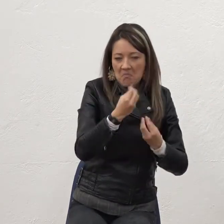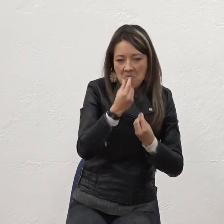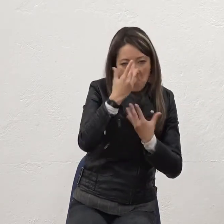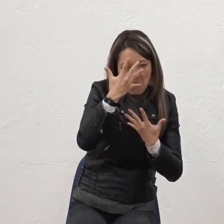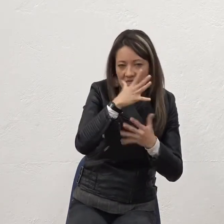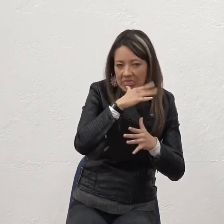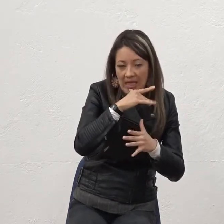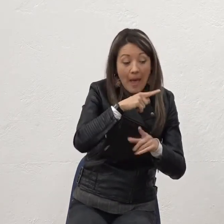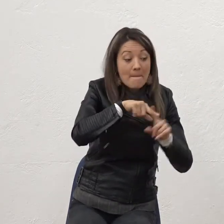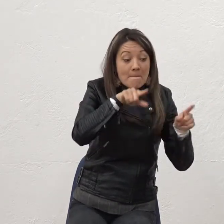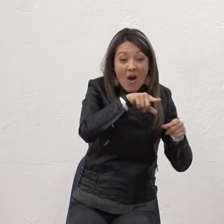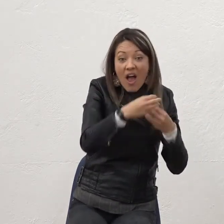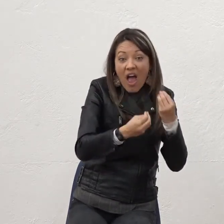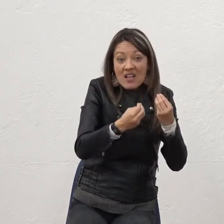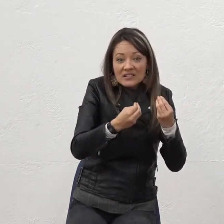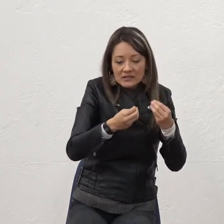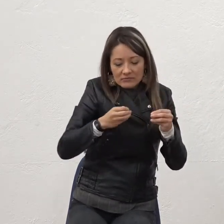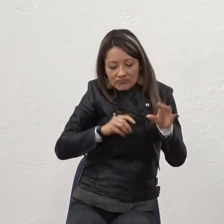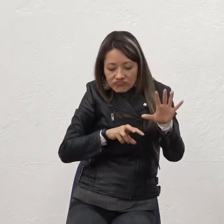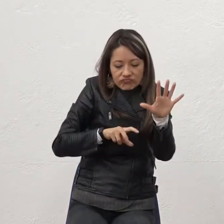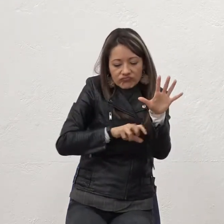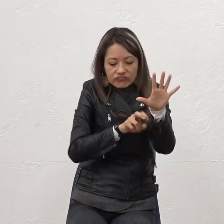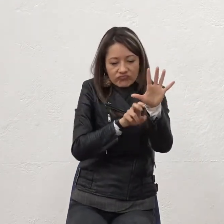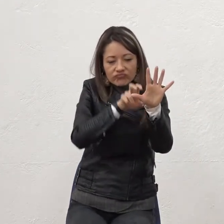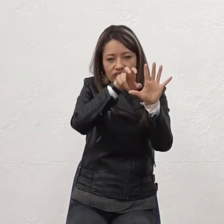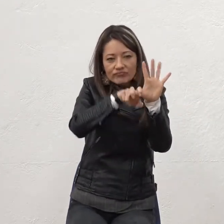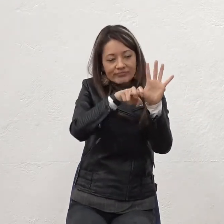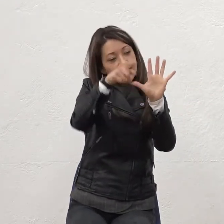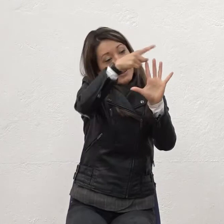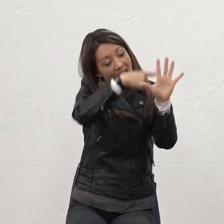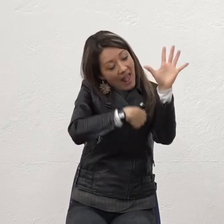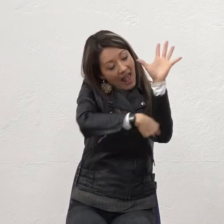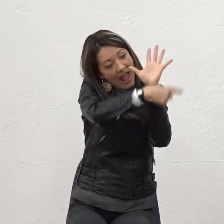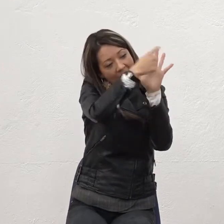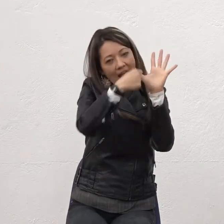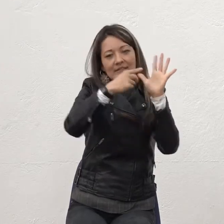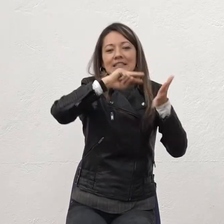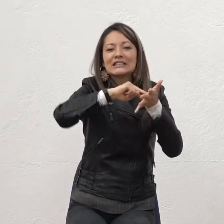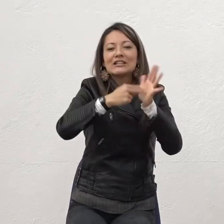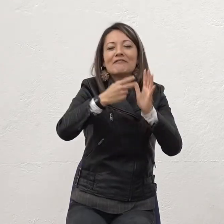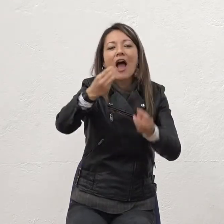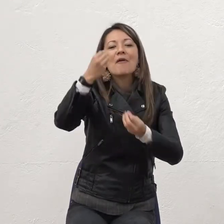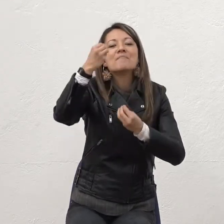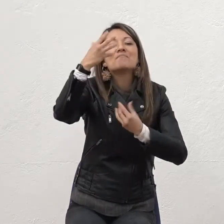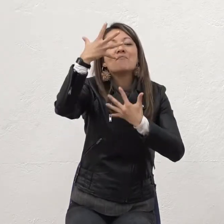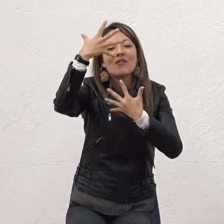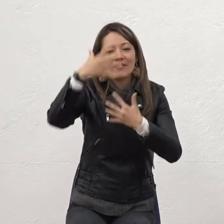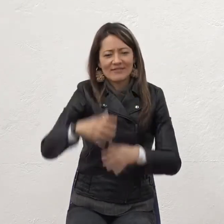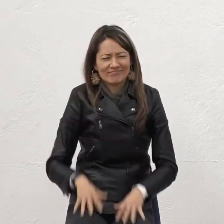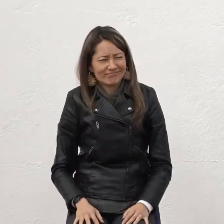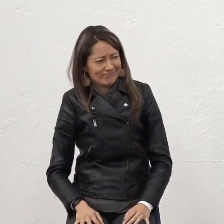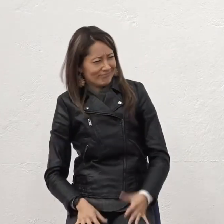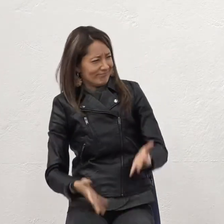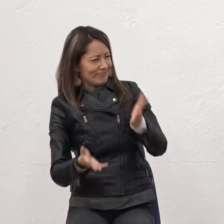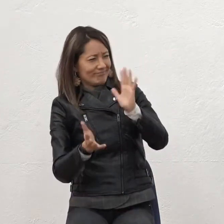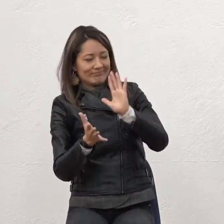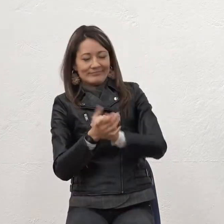a un árbol que significa moral. ¡Wow! Yo miraba y yo decía, no, ese